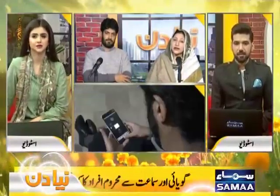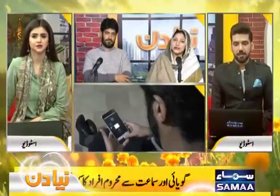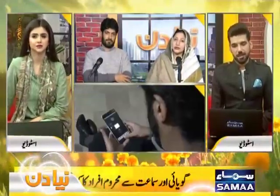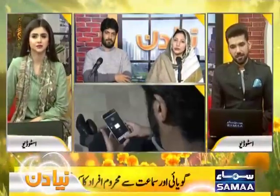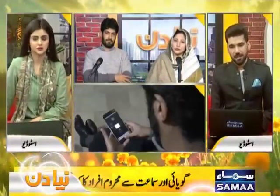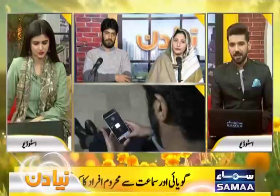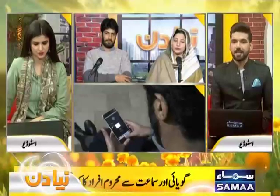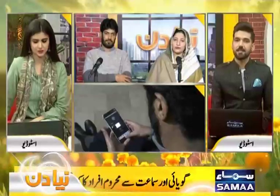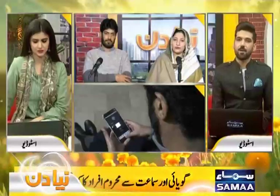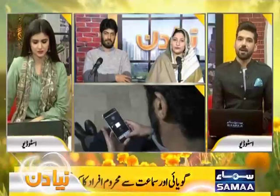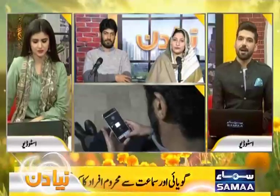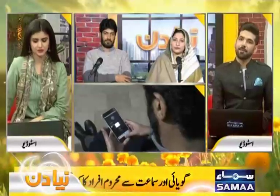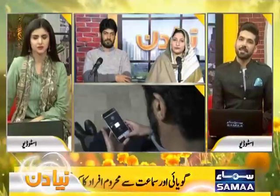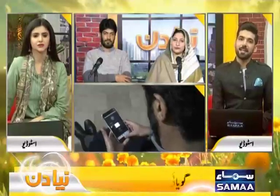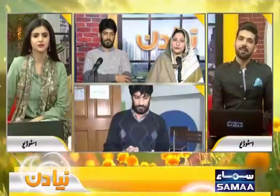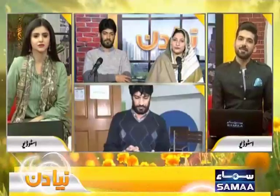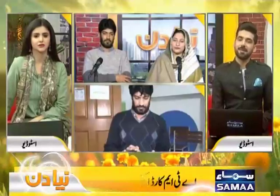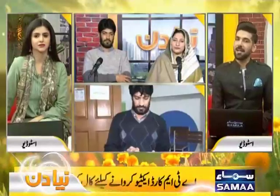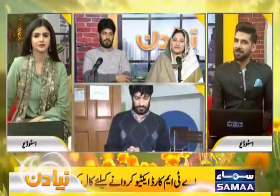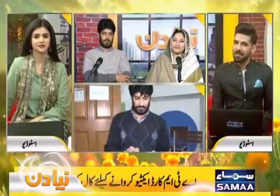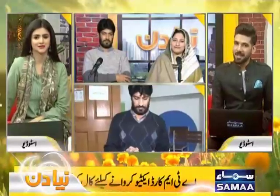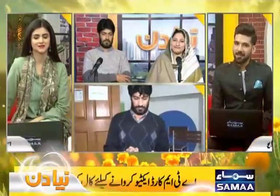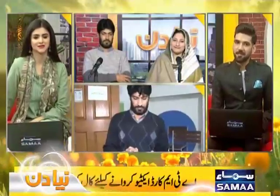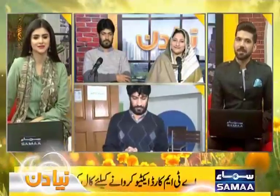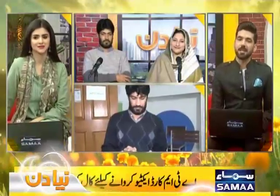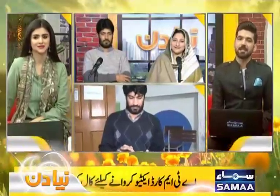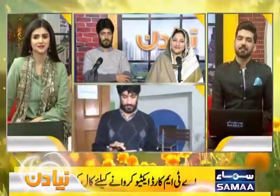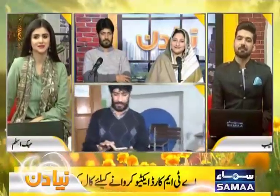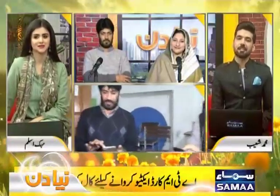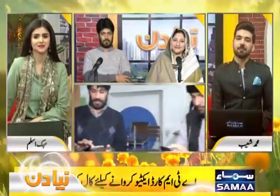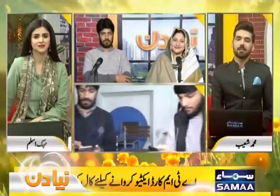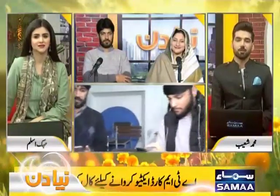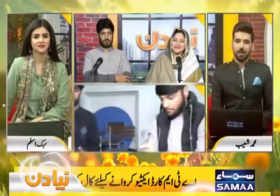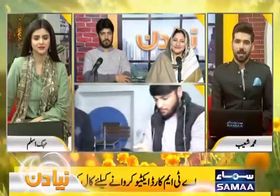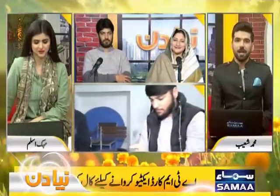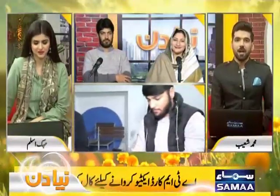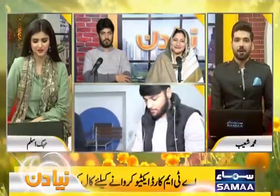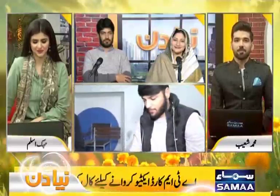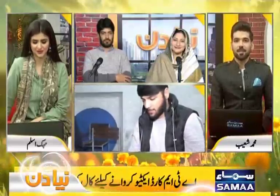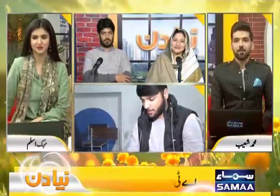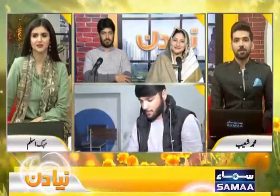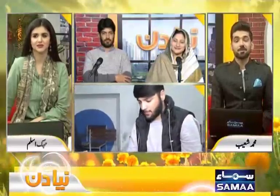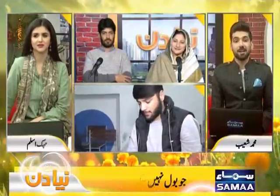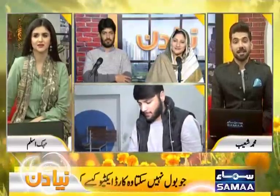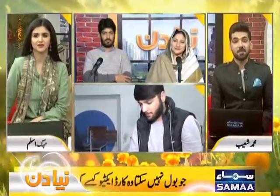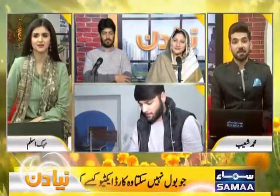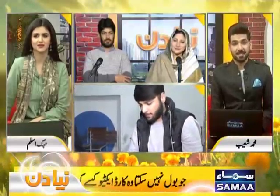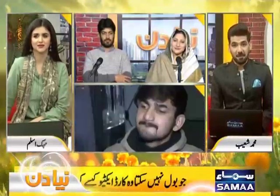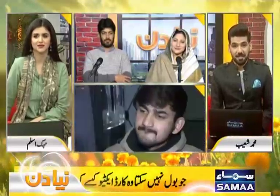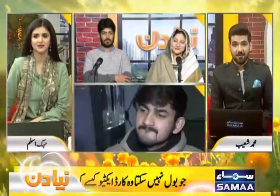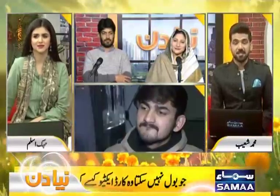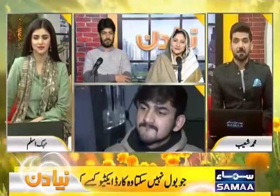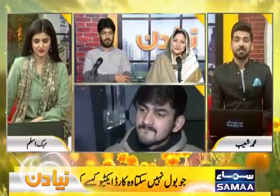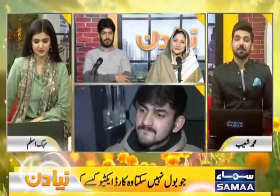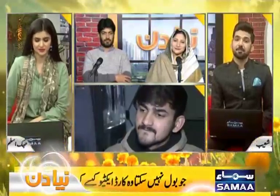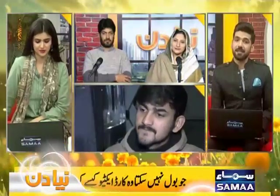زندگی میں آسانیاں, انشاءاللہ ایسا ہوگا. آپ ان کی آواز بنی, ہم ان کی آواز بنے, ڈفرینٹلی ایبلڈ لوگ ہیں اور ہم سب کو ان کو واقعی اسپیشل